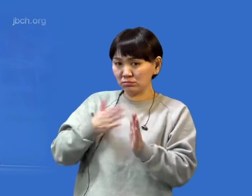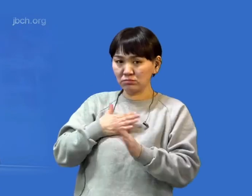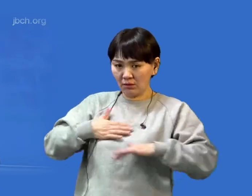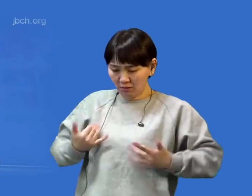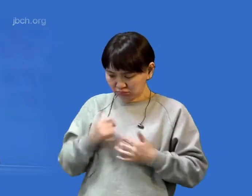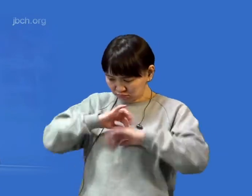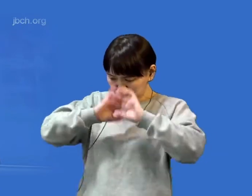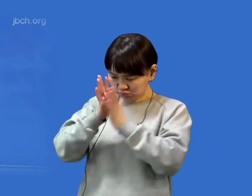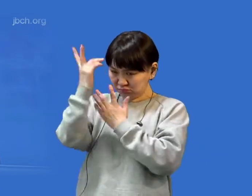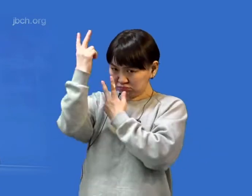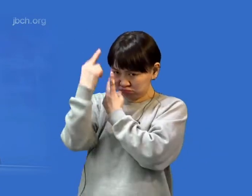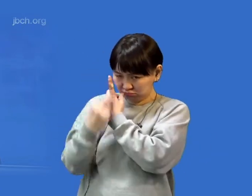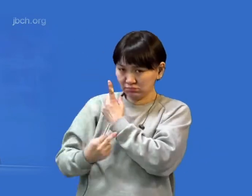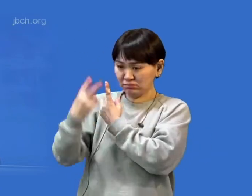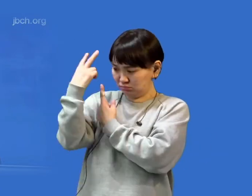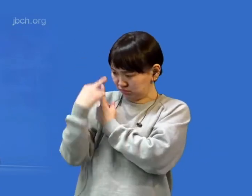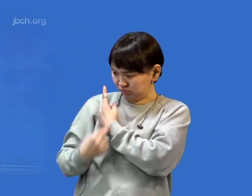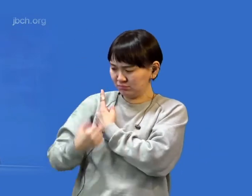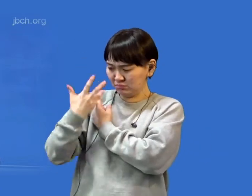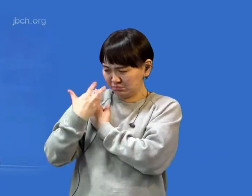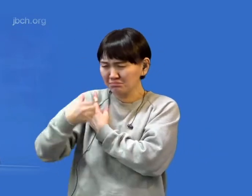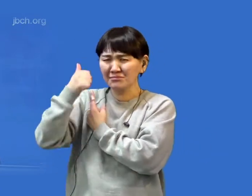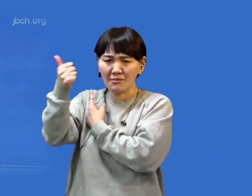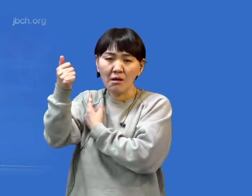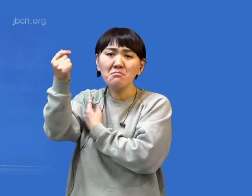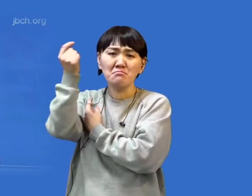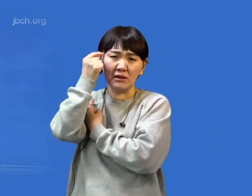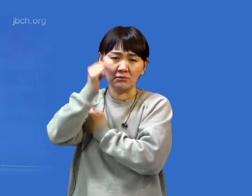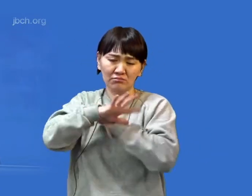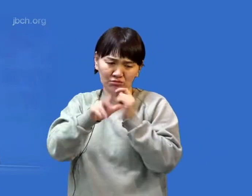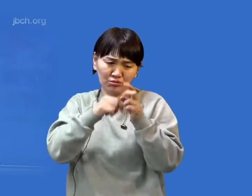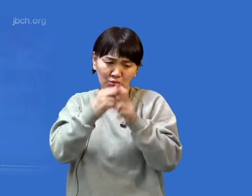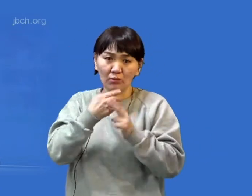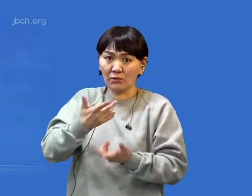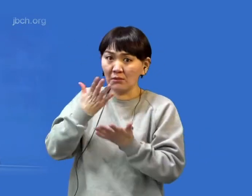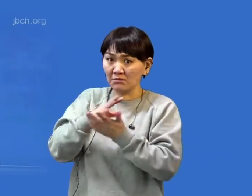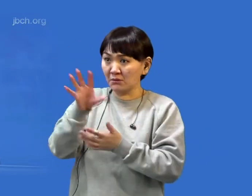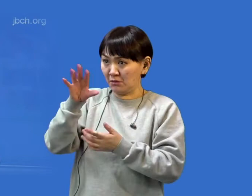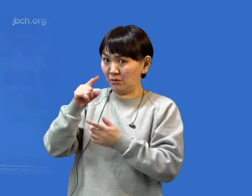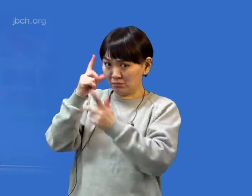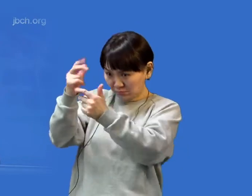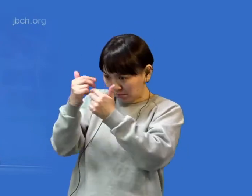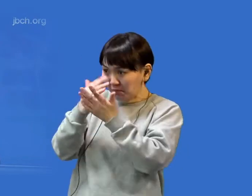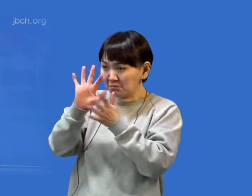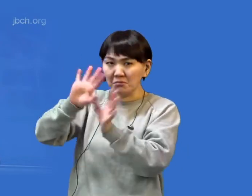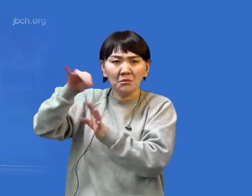хүртэл гэтэл яагаад бид өхөн ингэж зовоод байна вэ? Яагаад бид нэр төөрөлдөж байна вэ гэсэн.